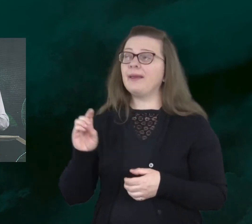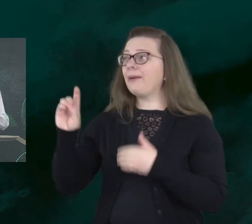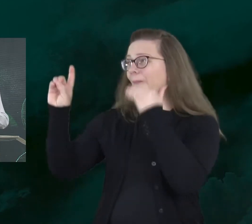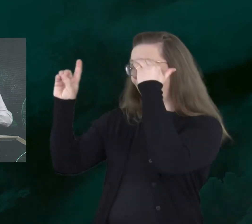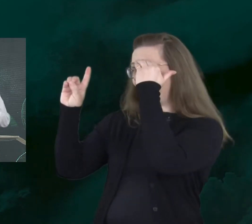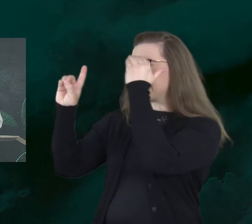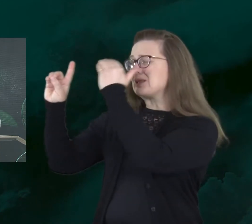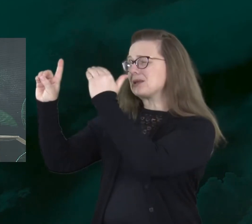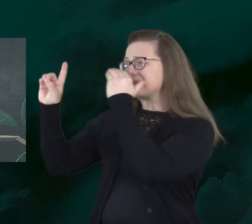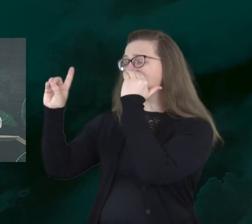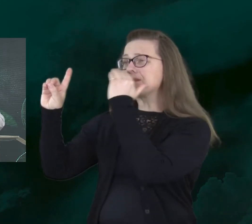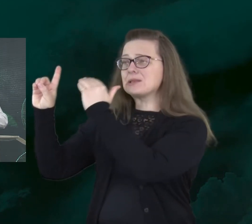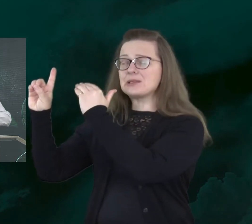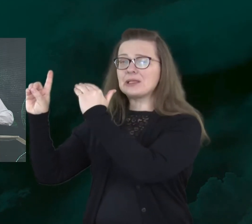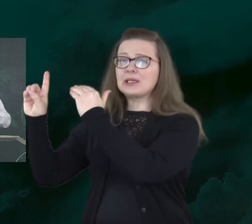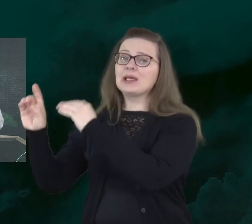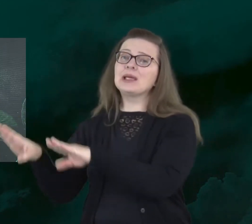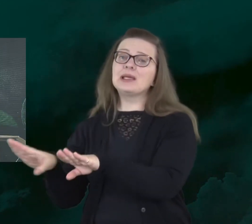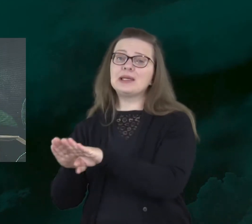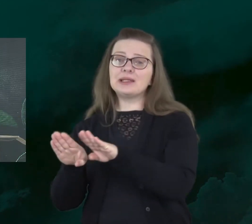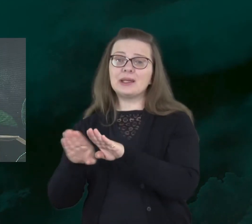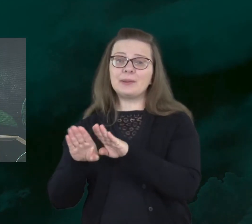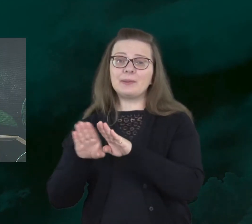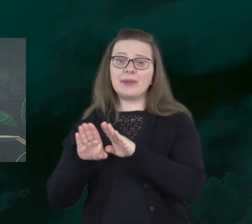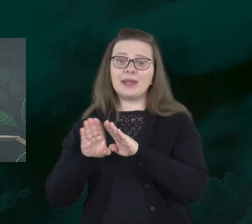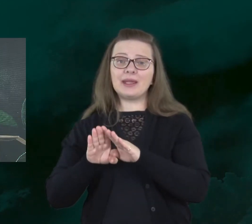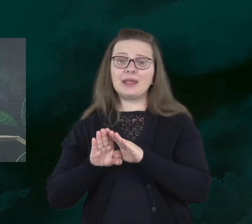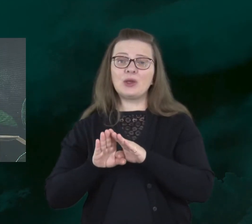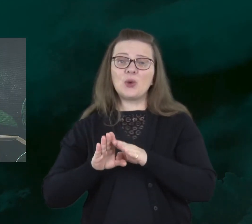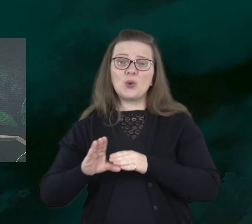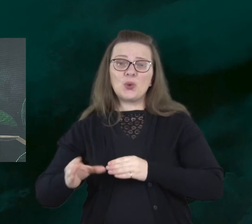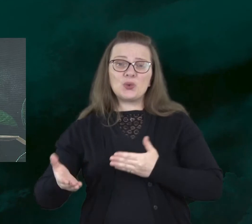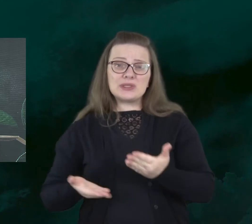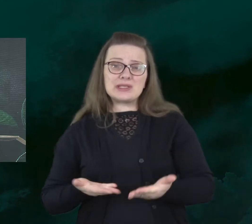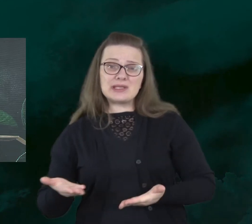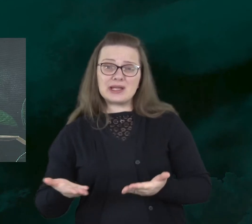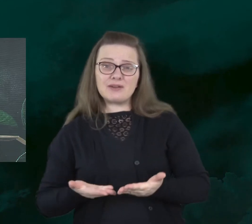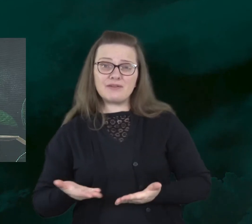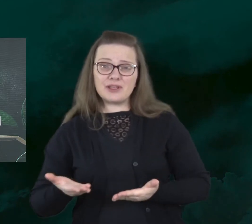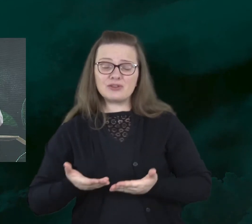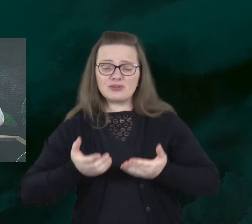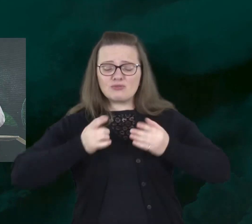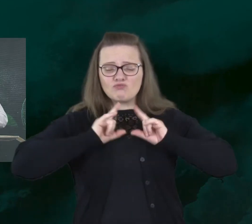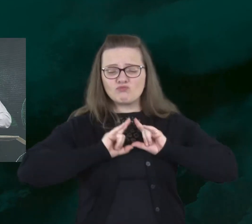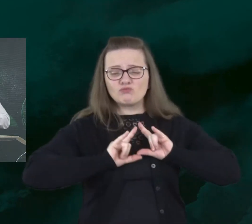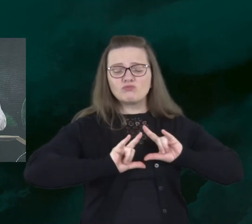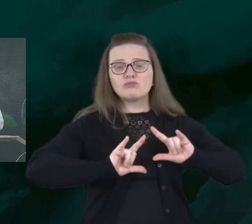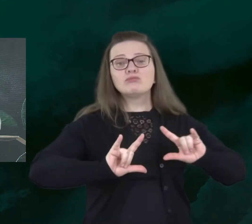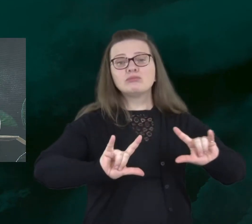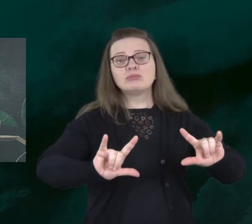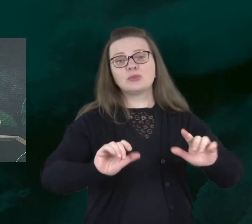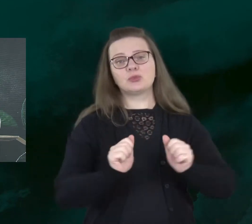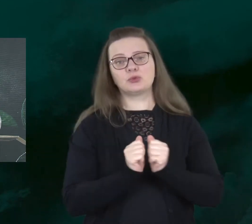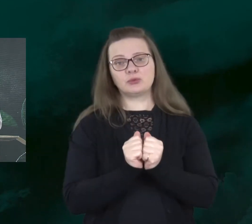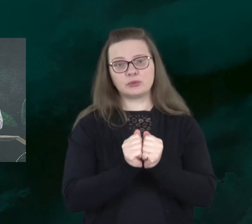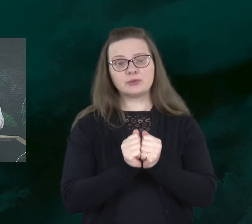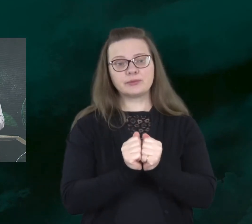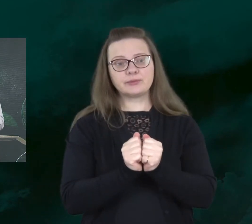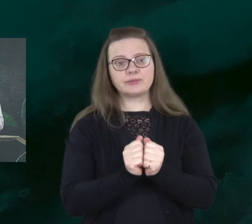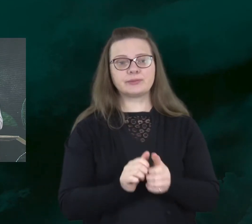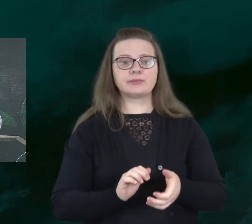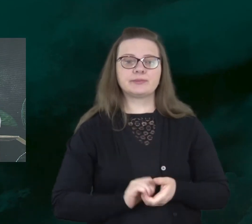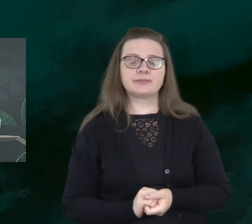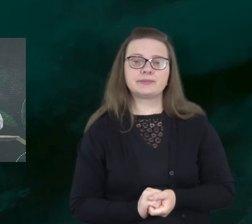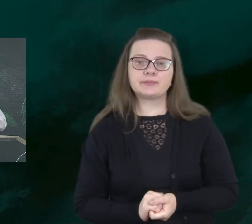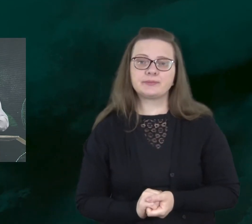O amor que ele dispensa, o trabalho que ele dispensa em favor dos homens é o favor a Deus. Ele não está